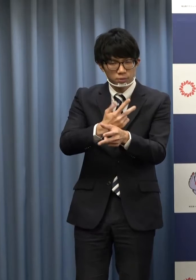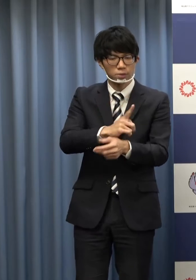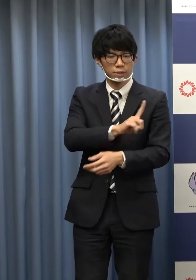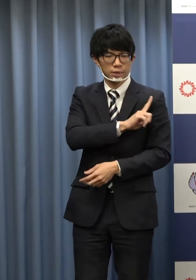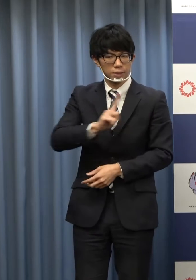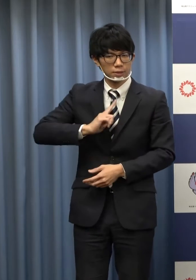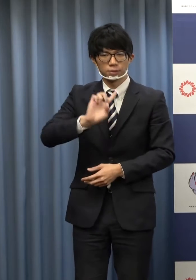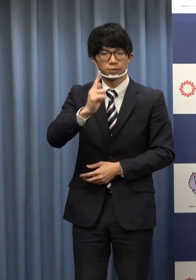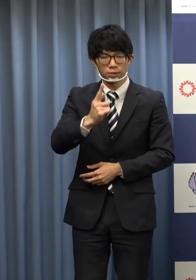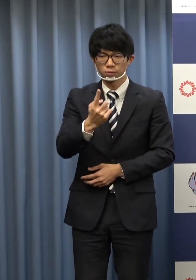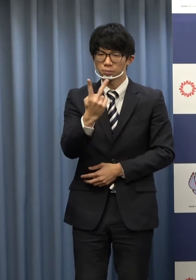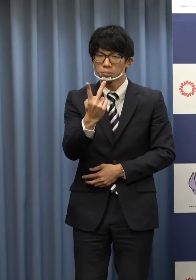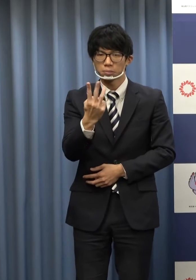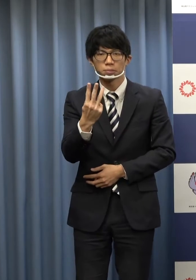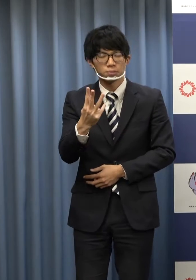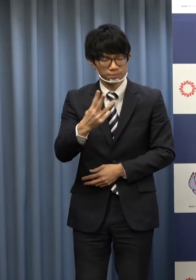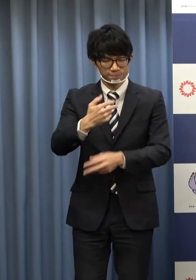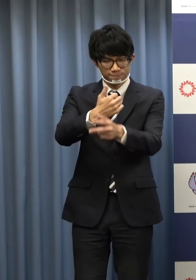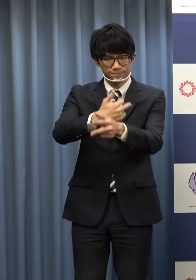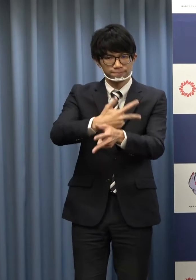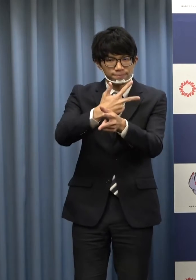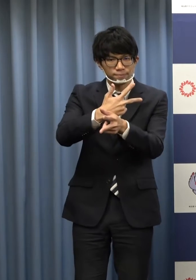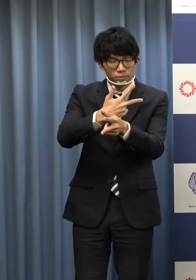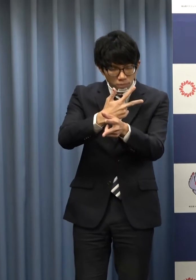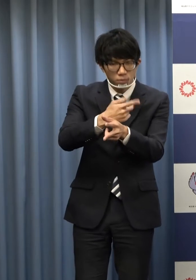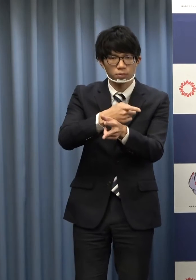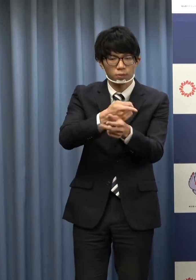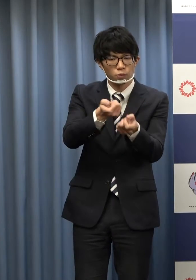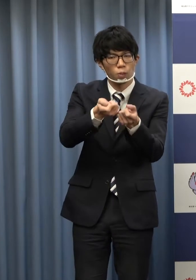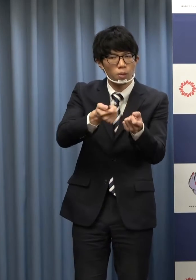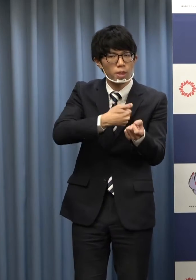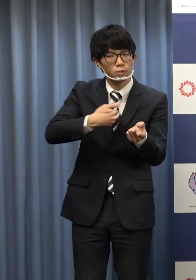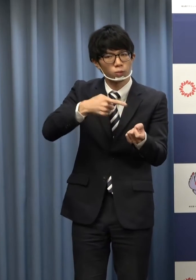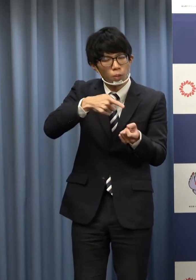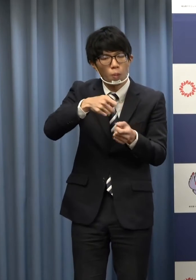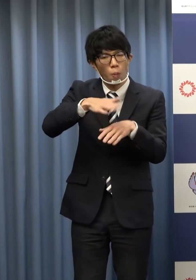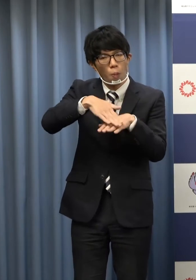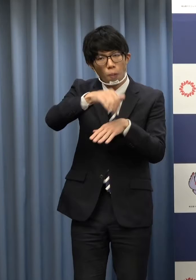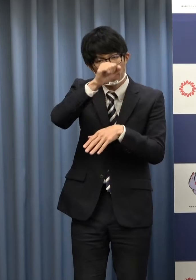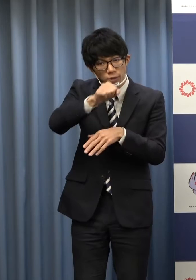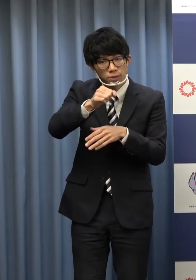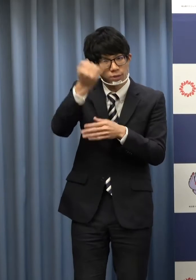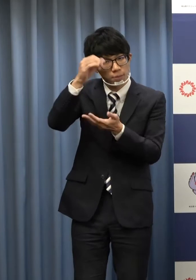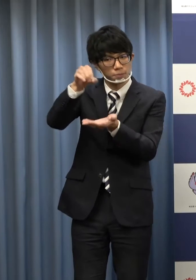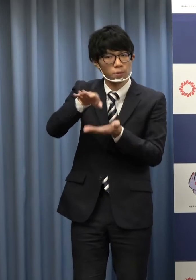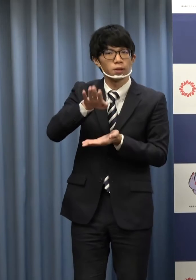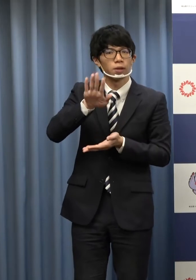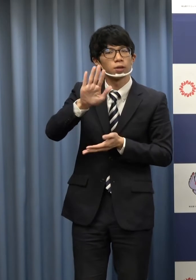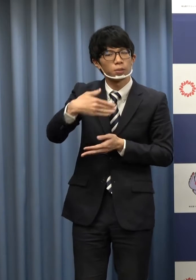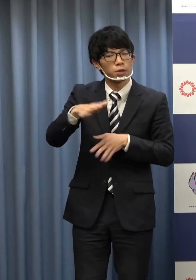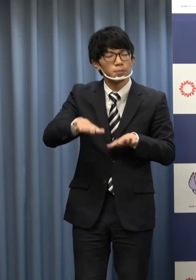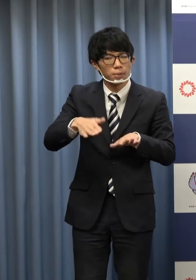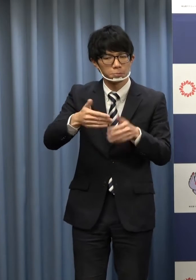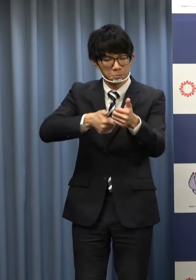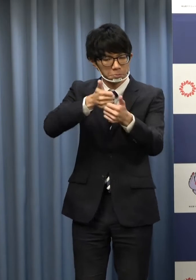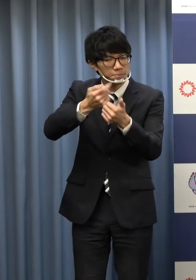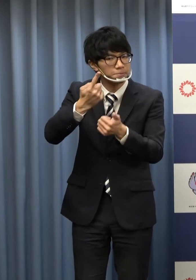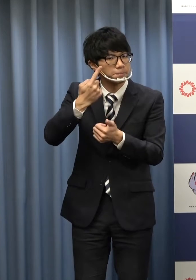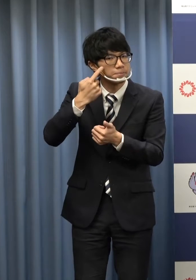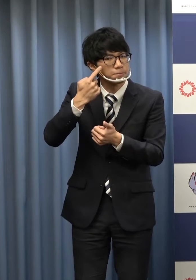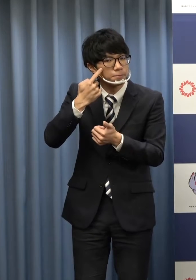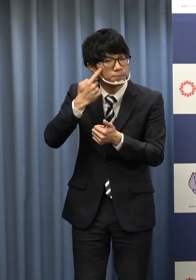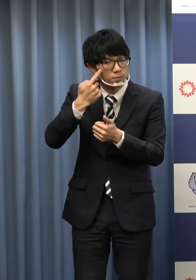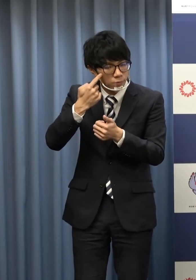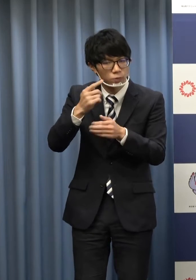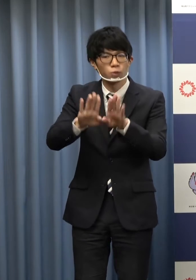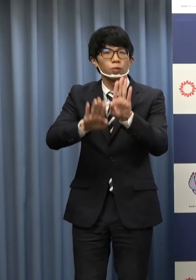ができるので、これもぜひ試みとしてとてもいいという話ではありましたけれども、まだ試みの段階なので、まずはや